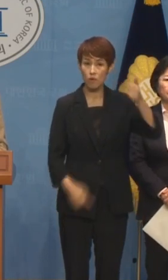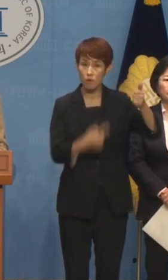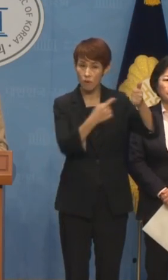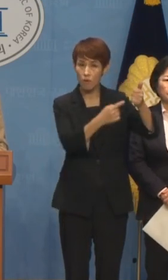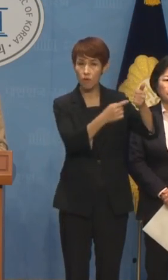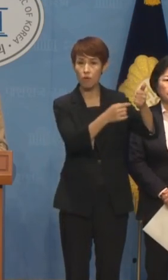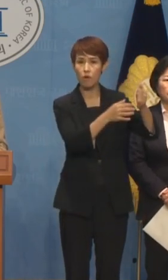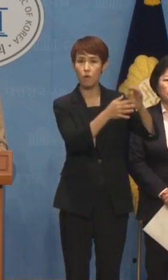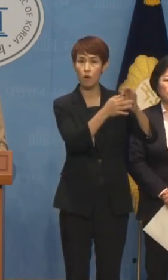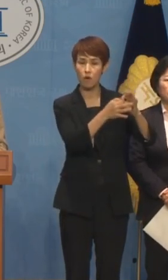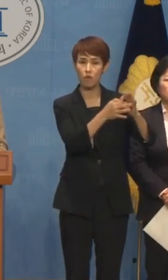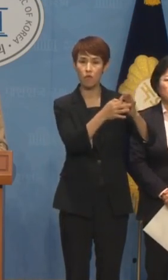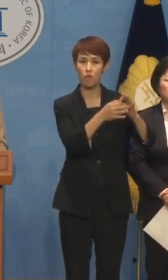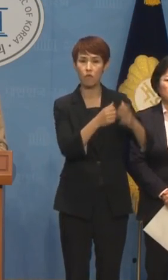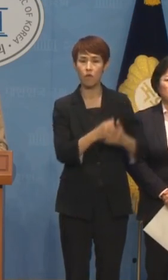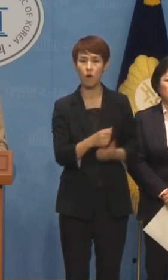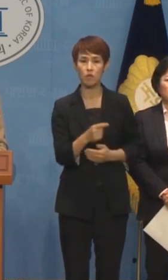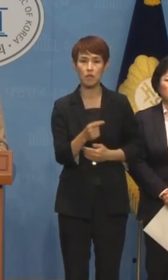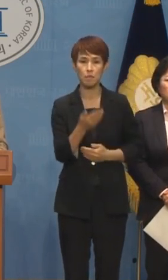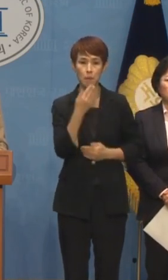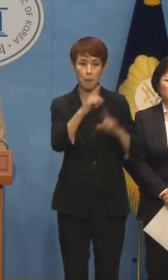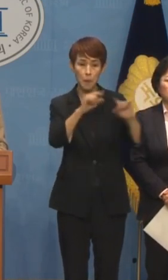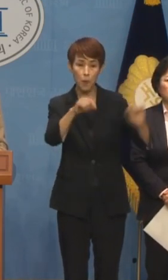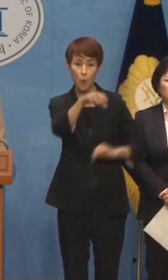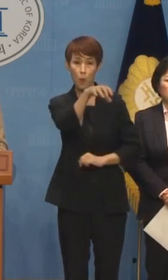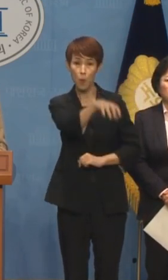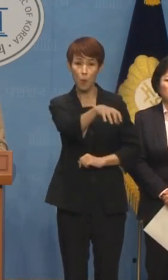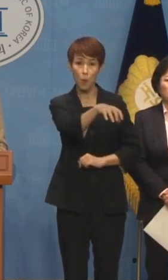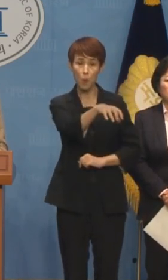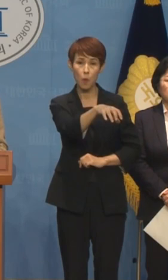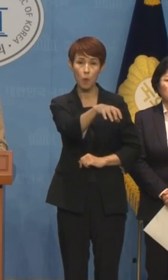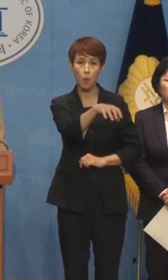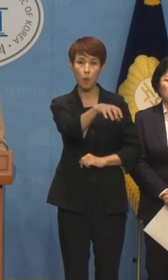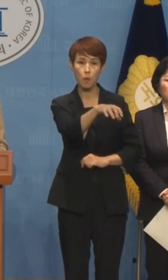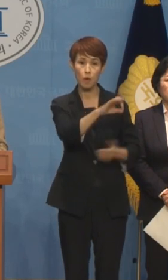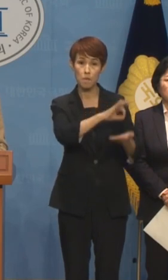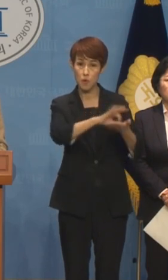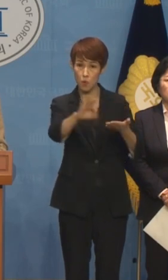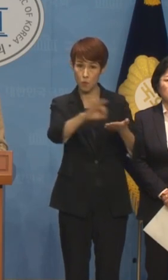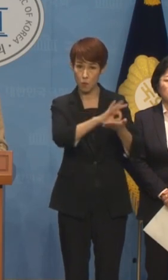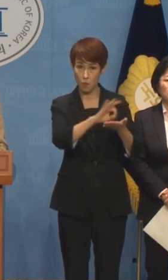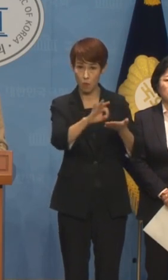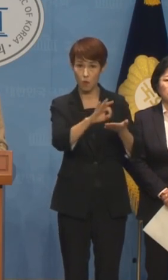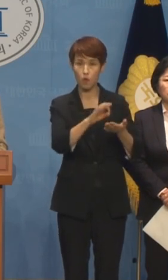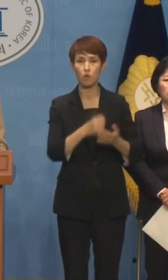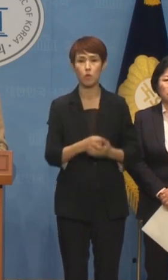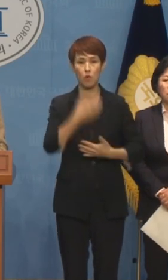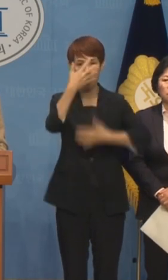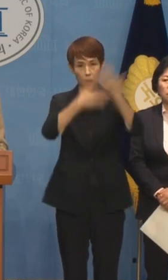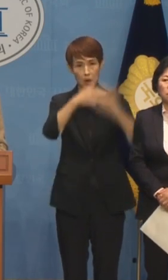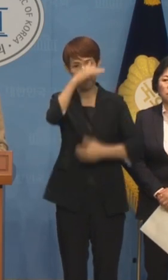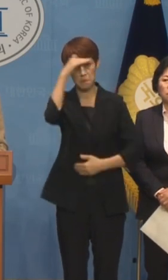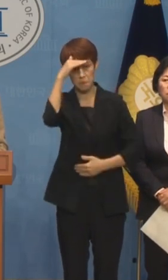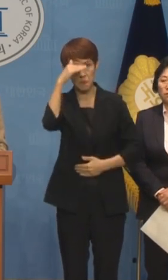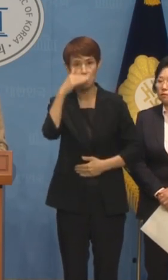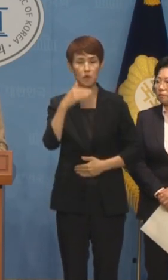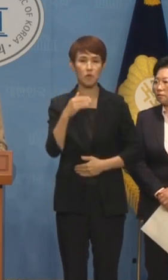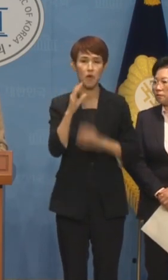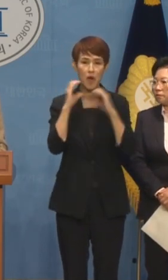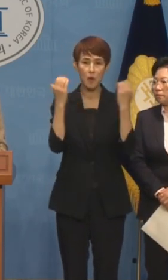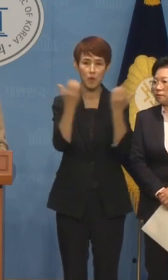대한 강남 한식당에서의 그 비용에 대한 내용들, 그리고 영화 관람비, 해운대